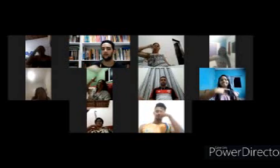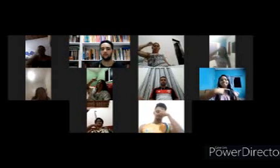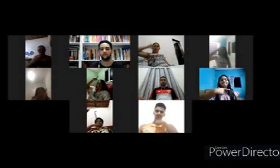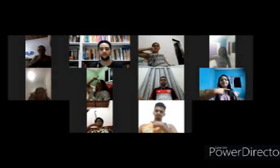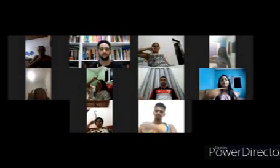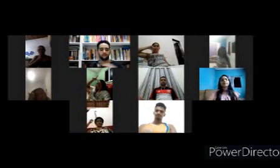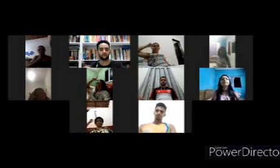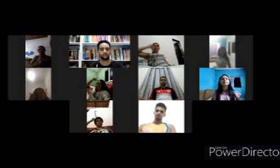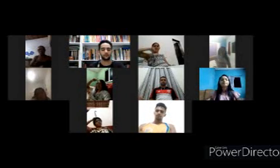Feio.